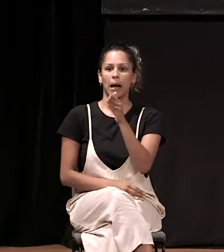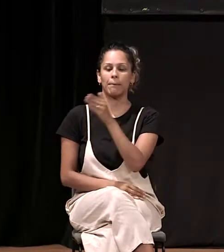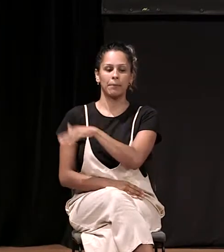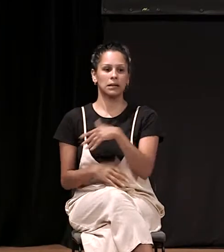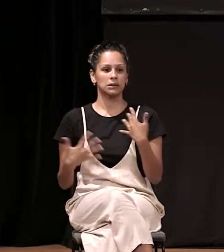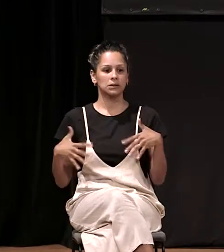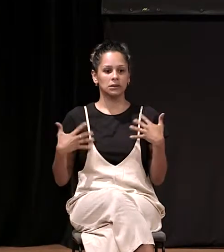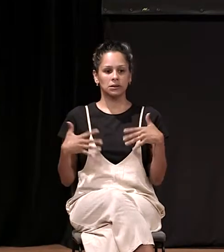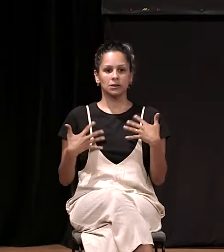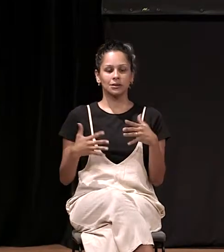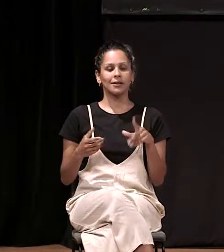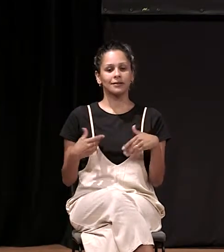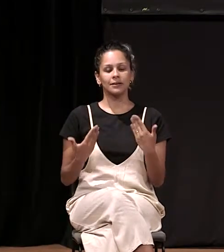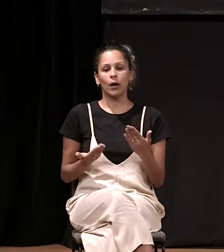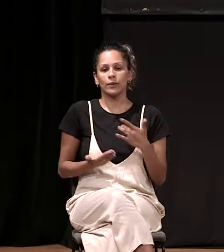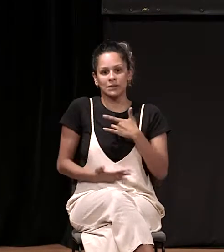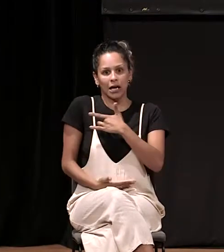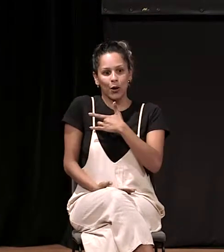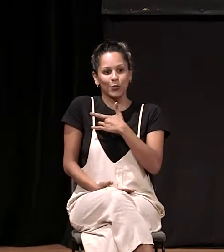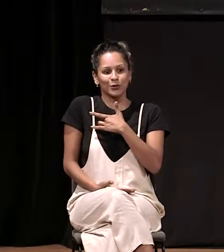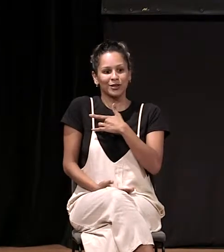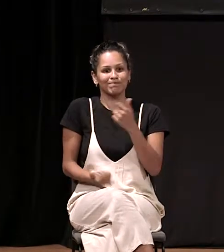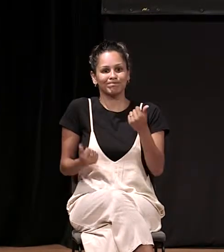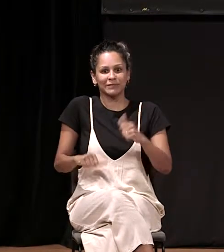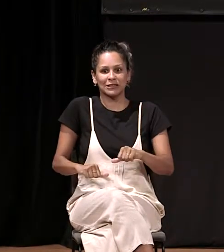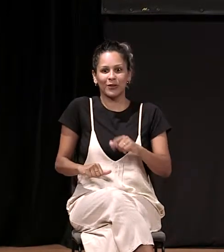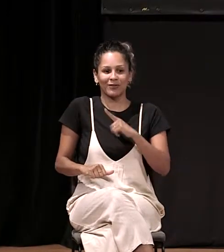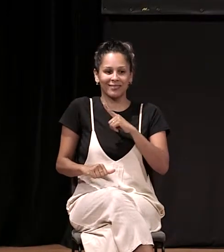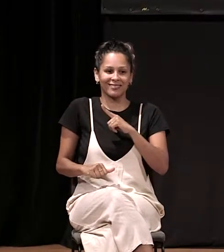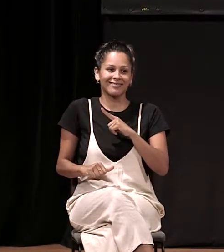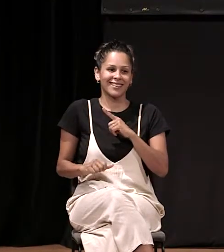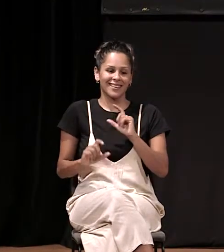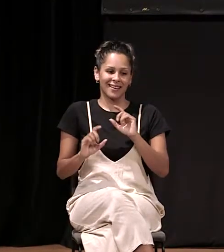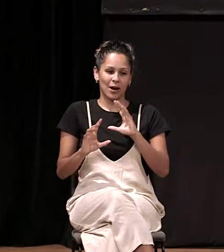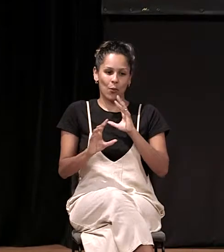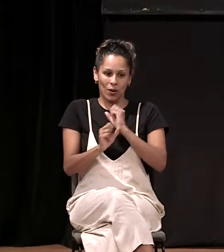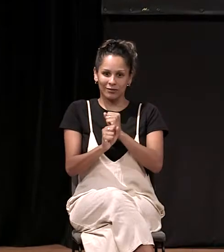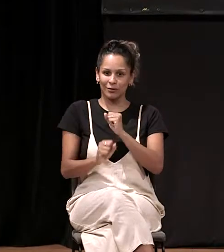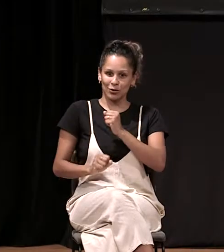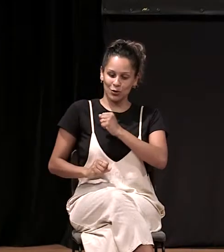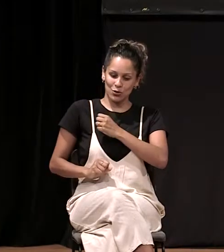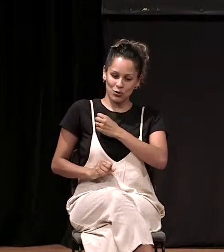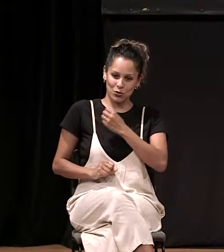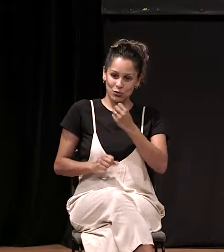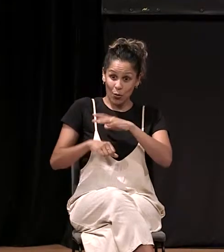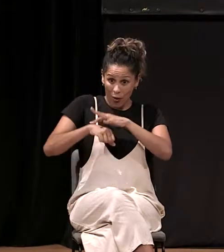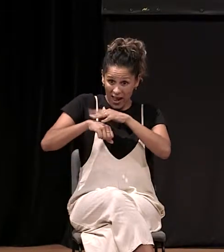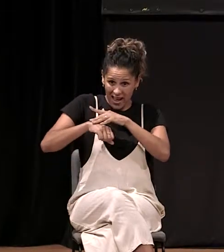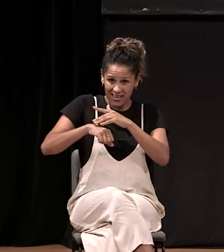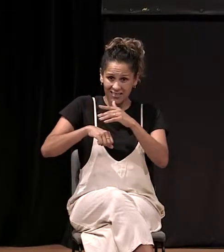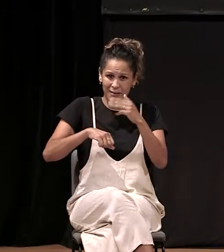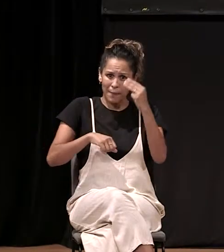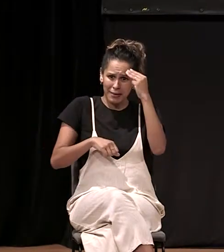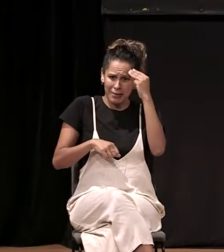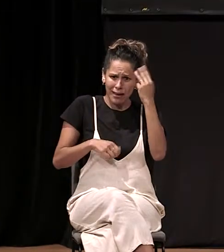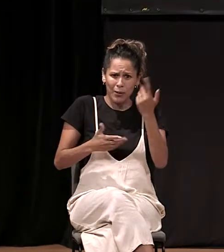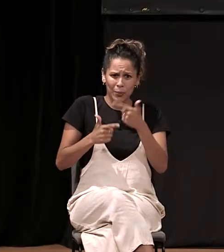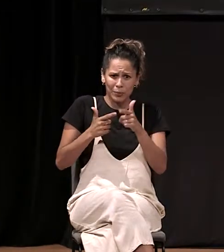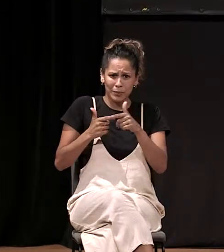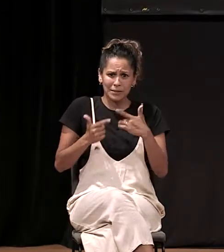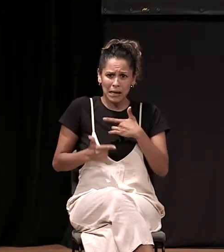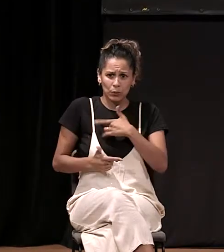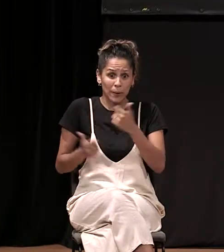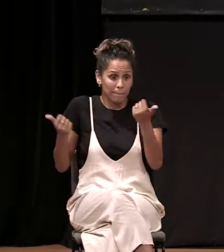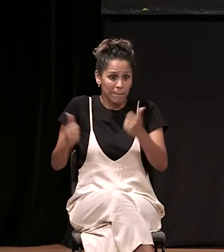índice mais alto de doenças mentais e depressão está nesses profissionais que não estão